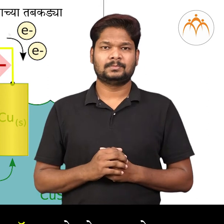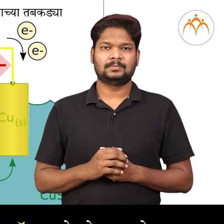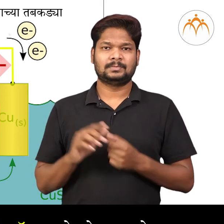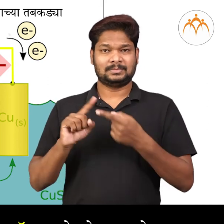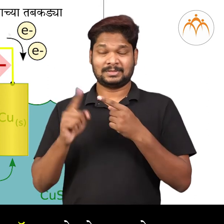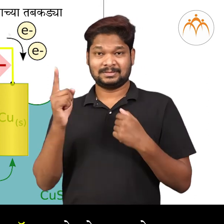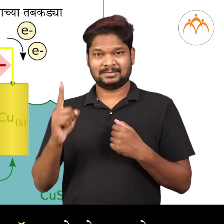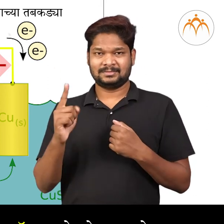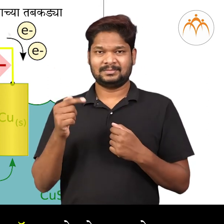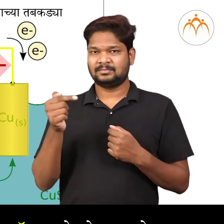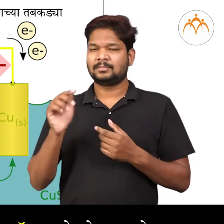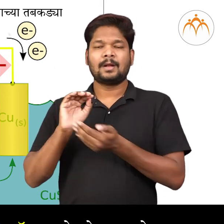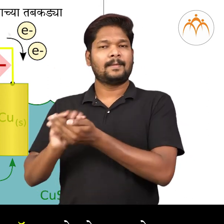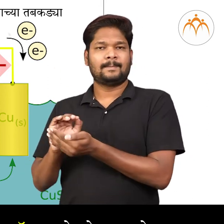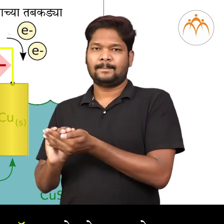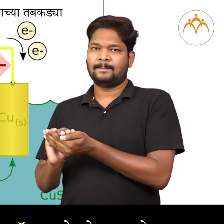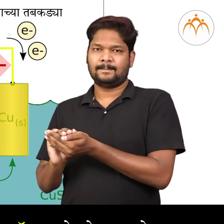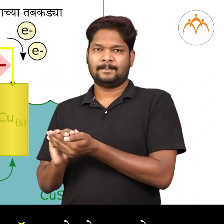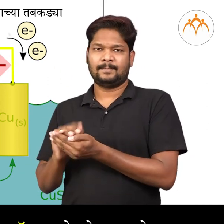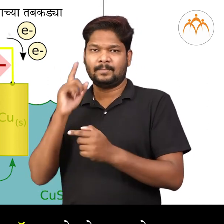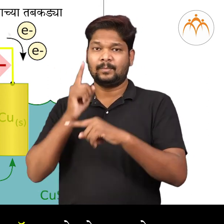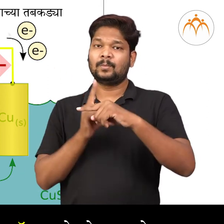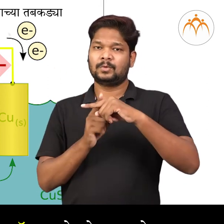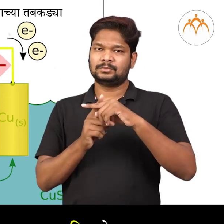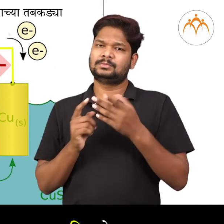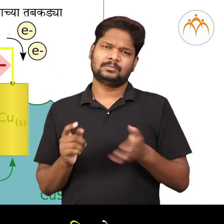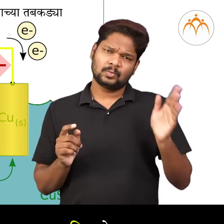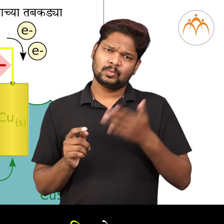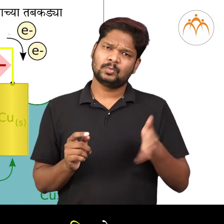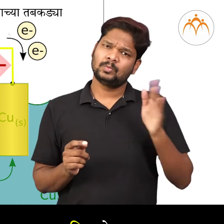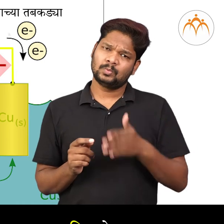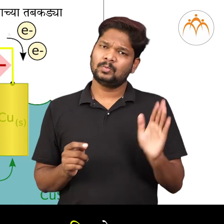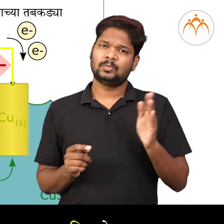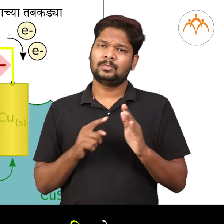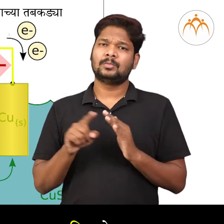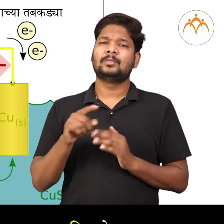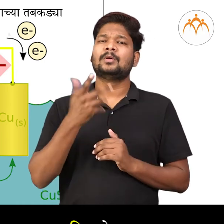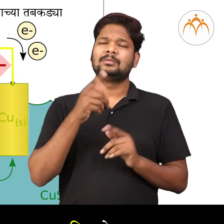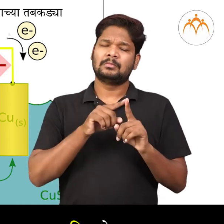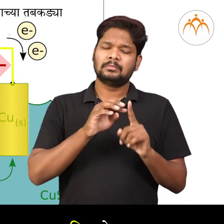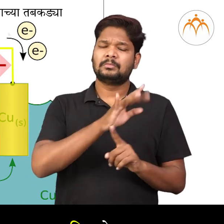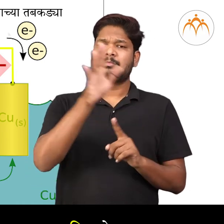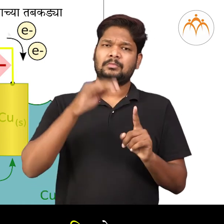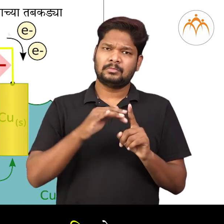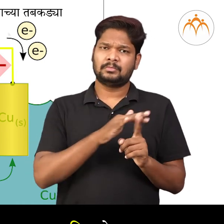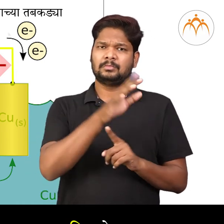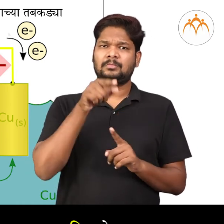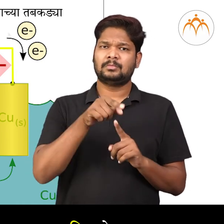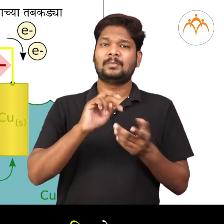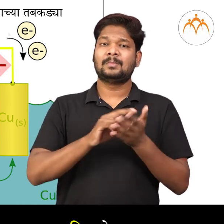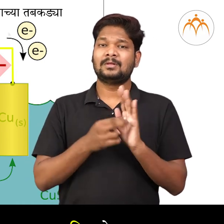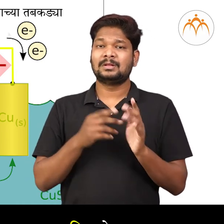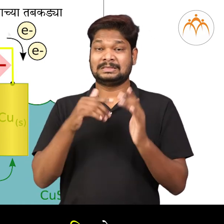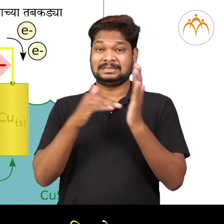इलेक्ट्रॉनिक मांगे जाते हैं कुछ काम है जस्ताचे तब पकड़ा अरुण